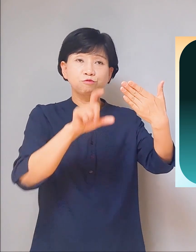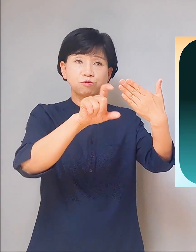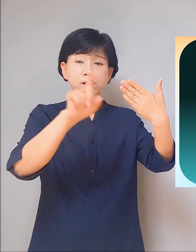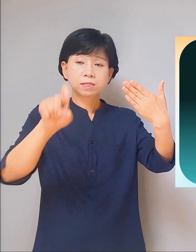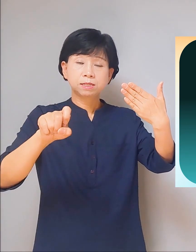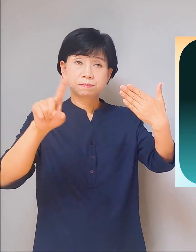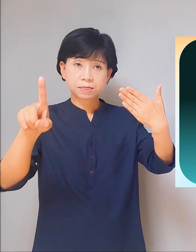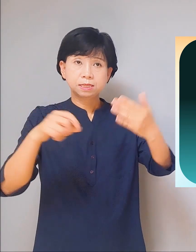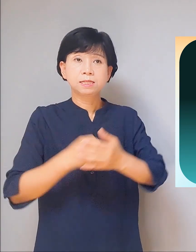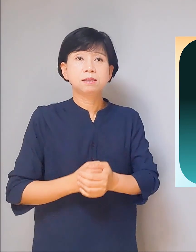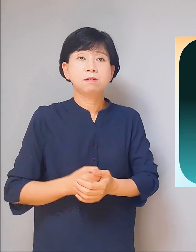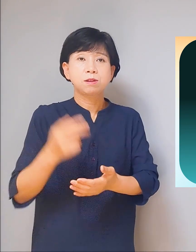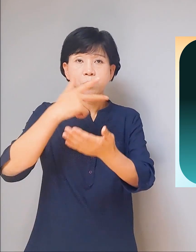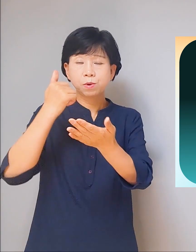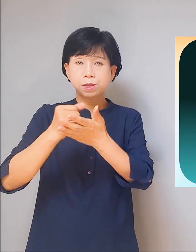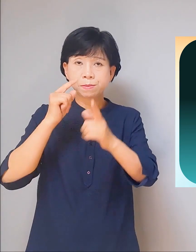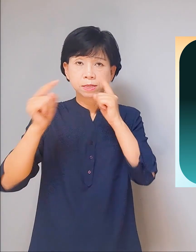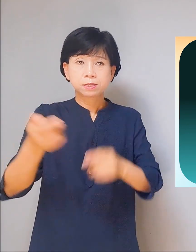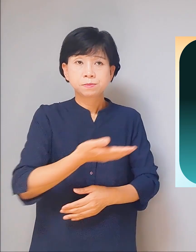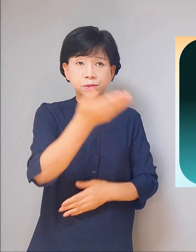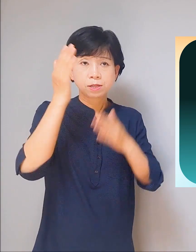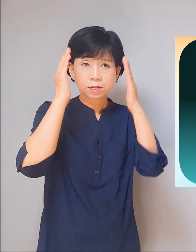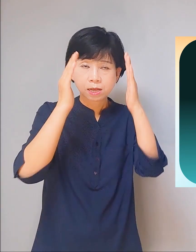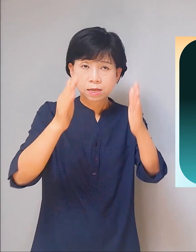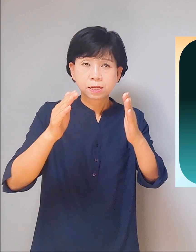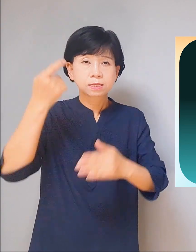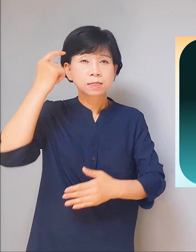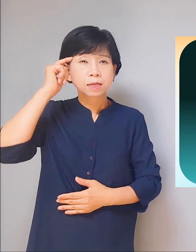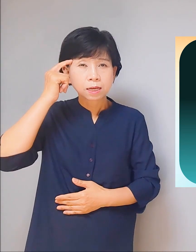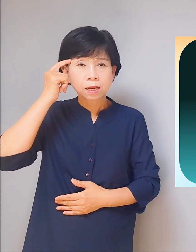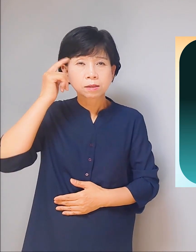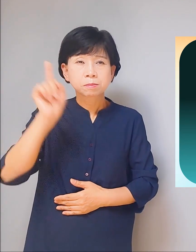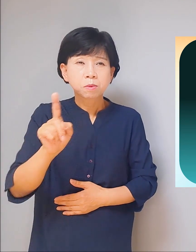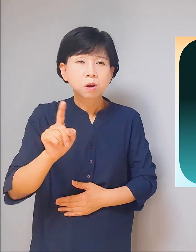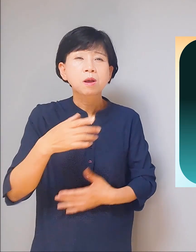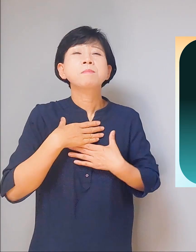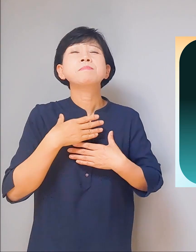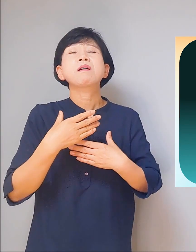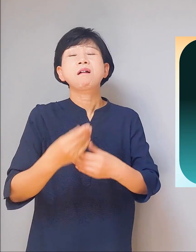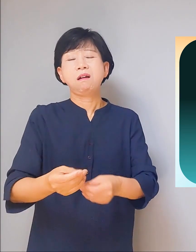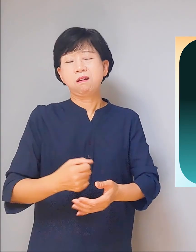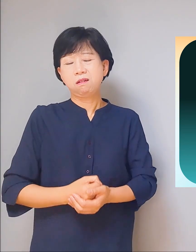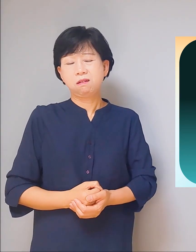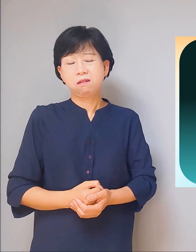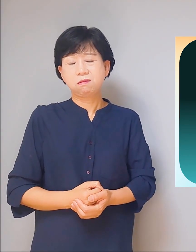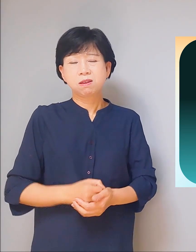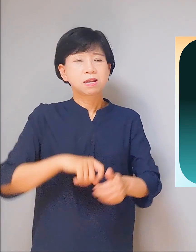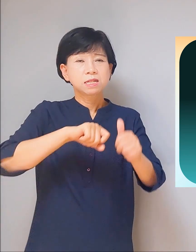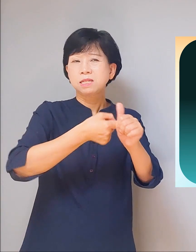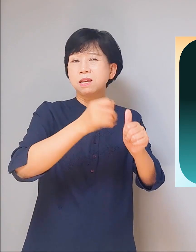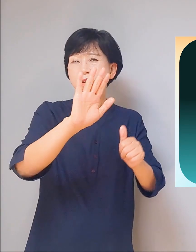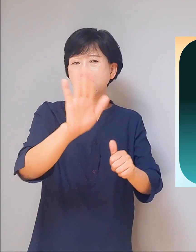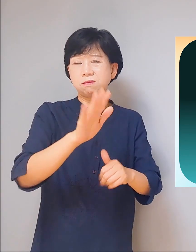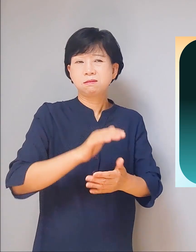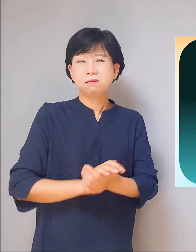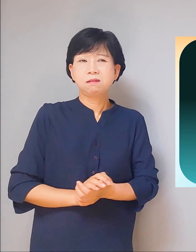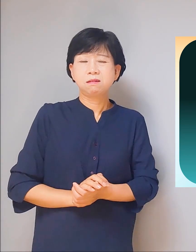아니니라 너희에게 미래와 희망을 주는 것이니라. 아멘. 당장 우리는 서운하죠. 하나님이